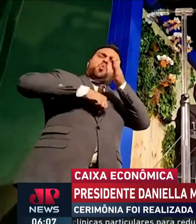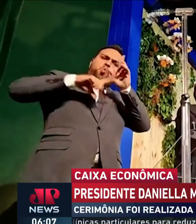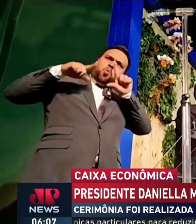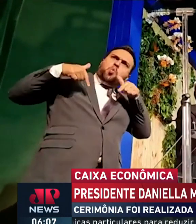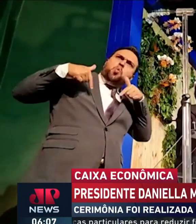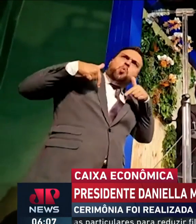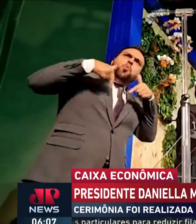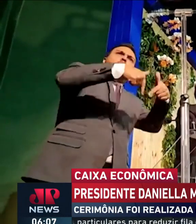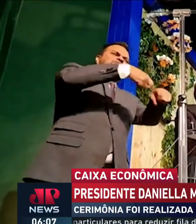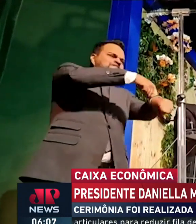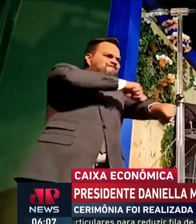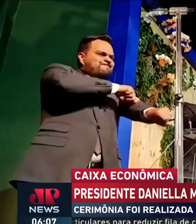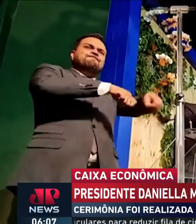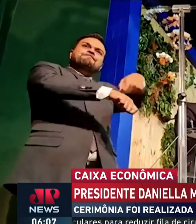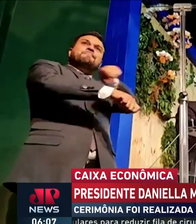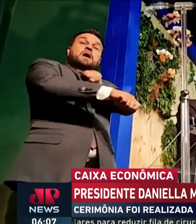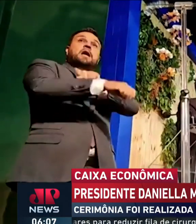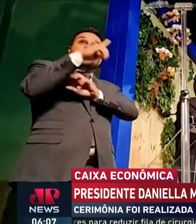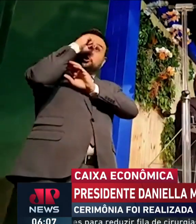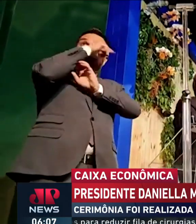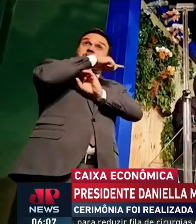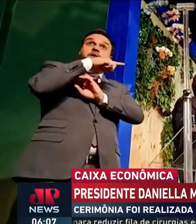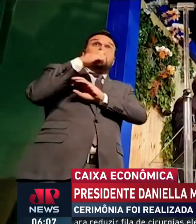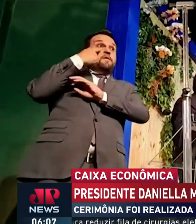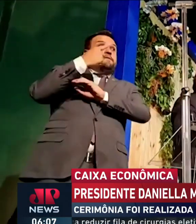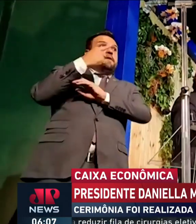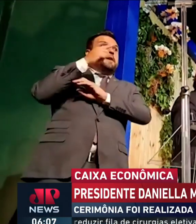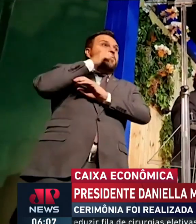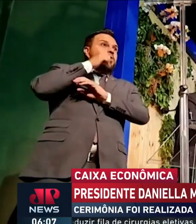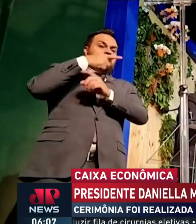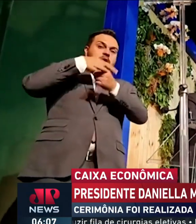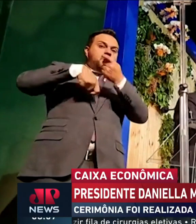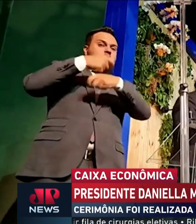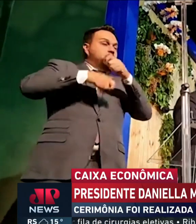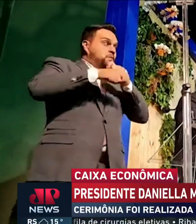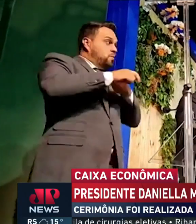empenhou. É difícil a gente ver mulher na economia, é difícil. Cuidado, hein, Paulo Guedes.